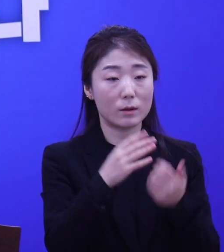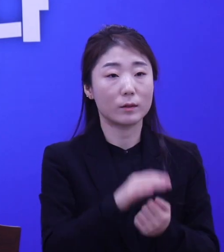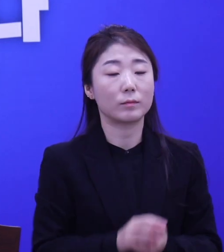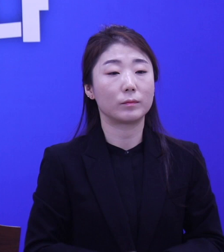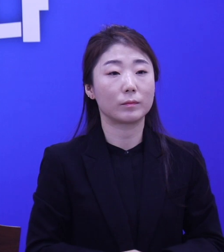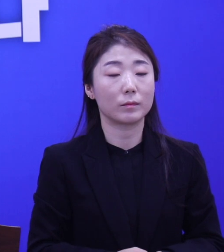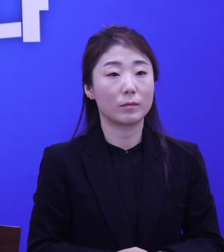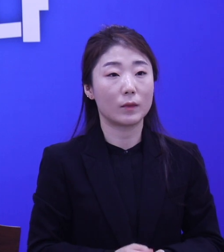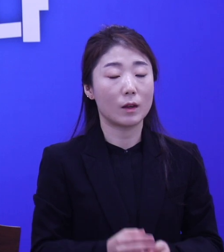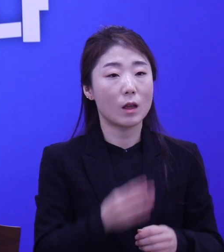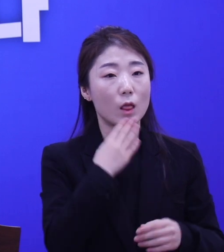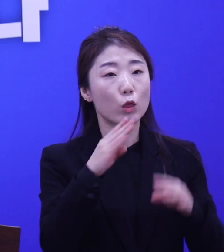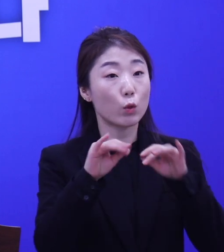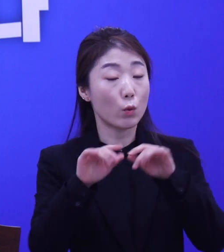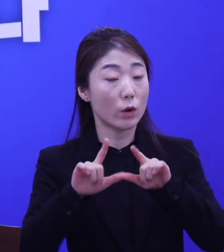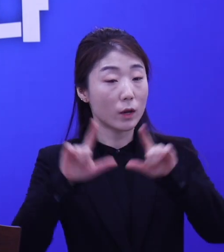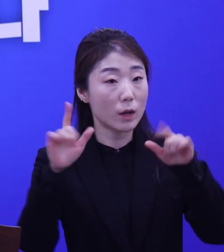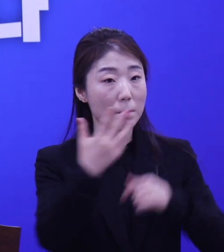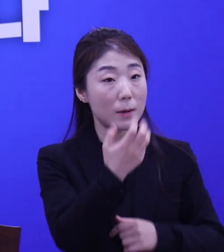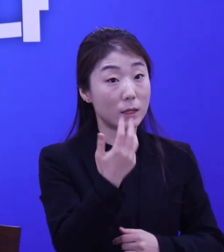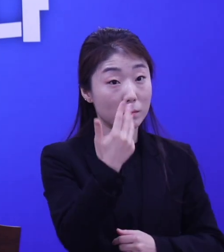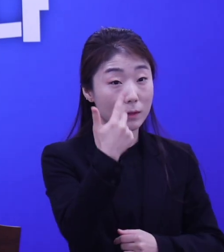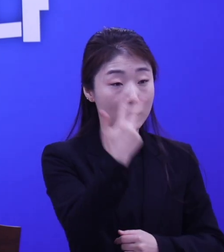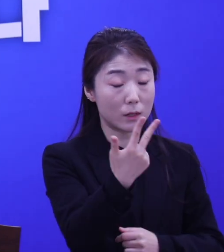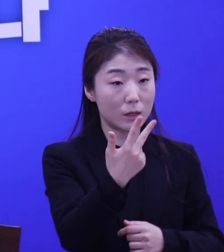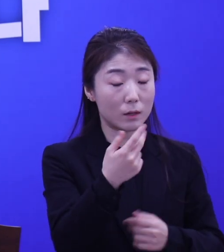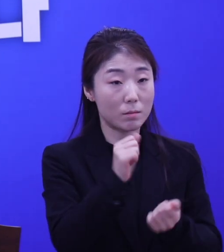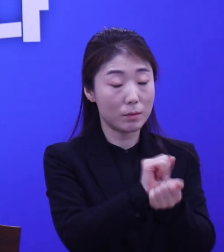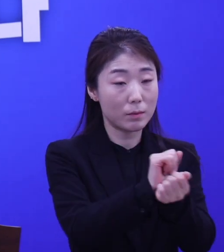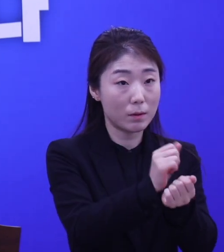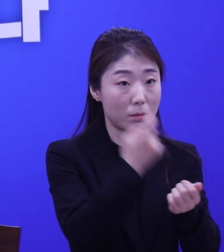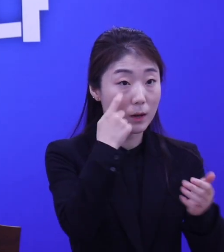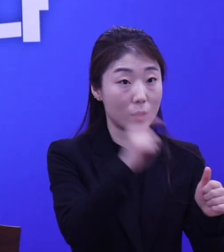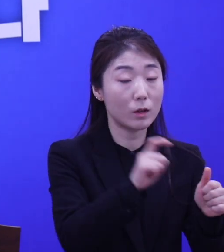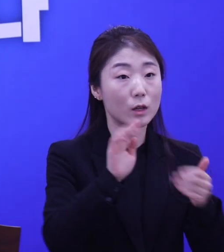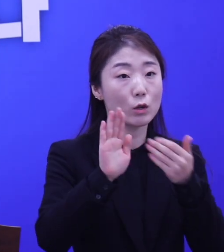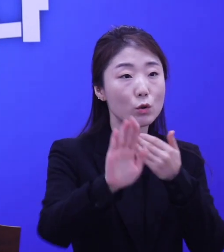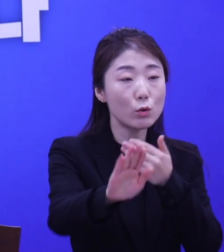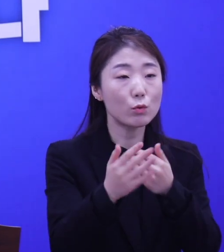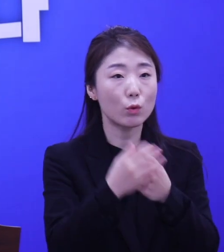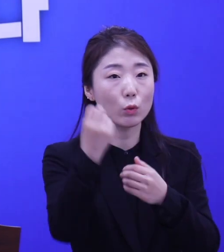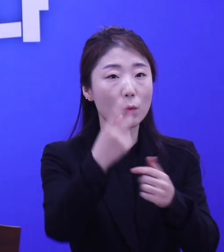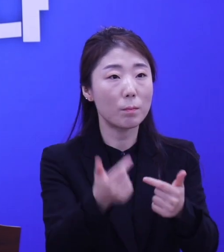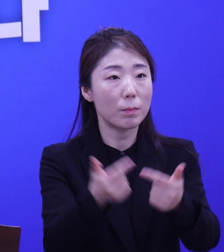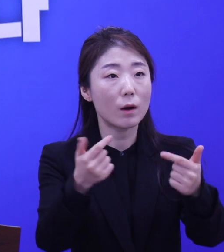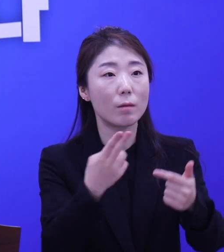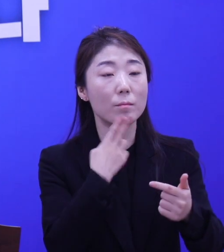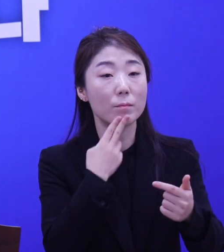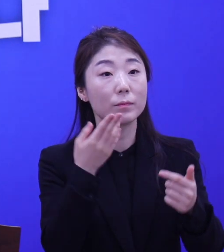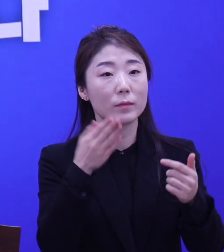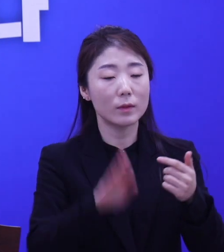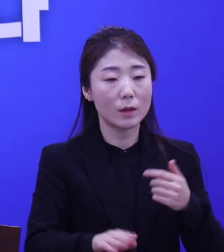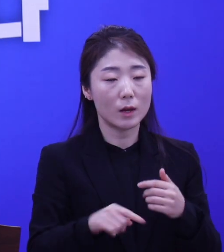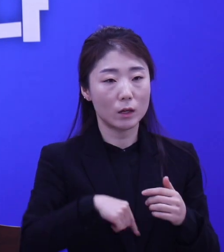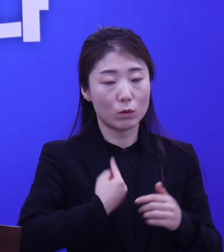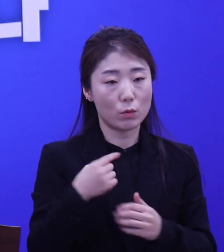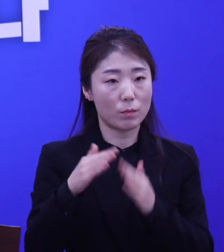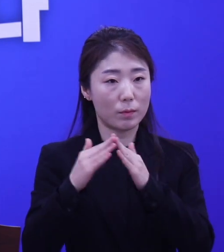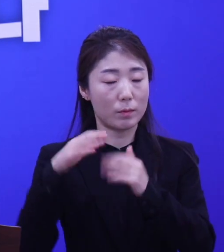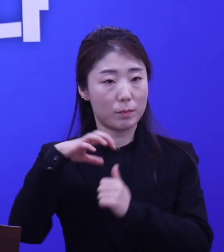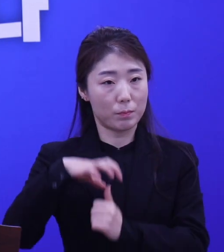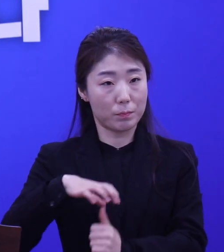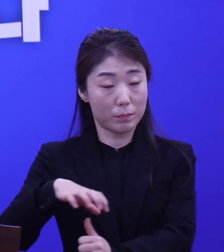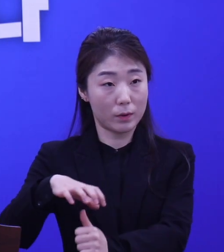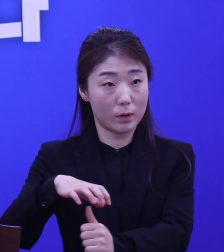경남 82번 확진자 이후 추가 확진자는 발생하지 않고 있으나 주민들께 자가격리에 준하는